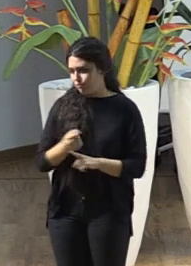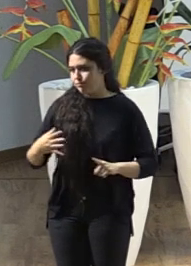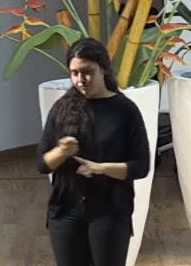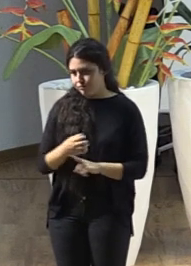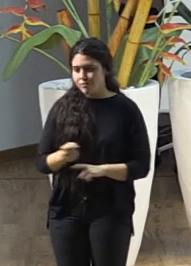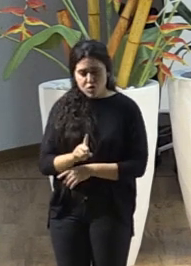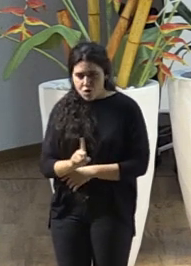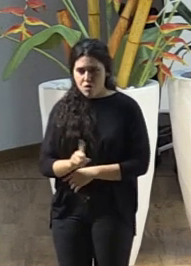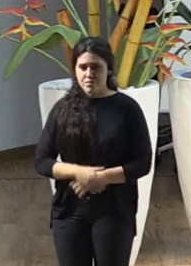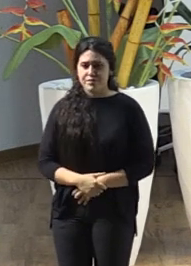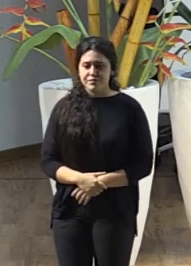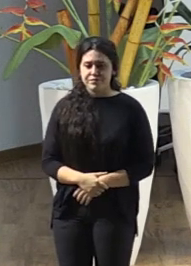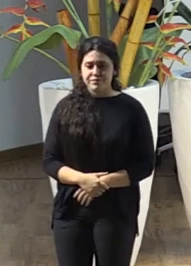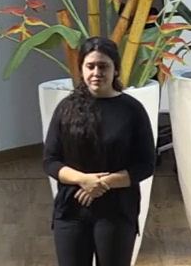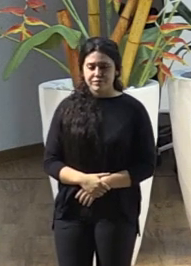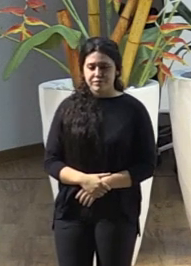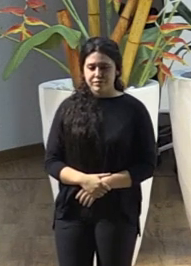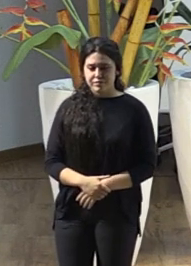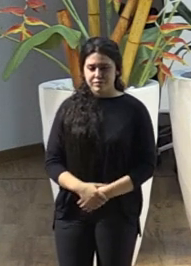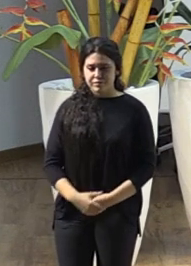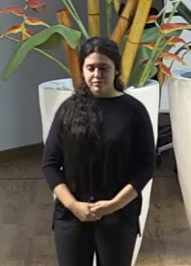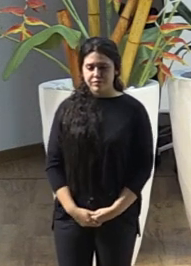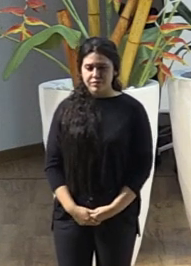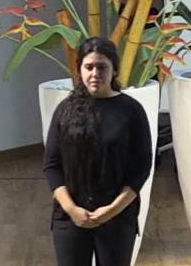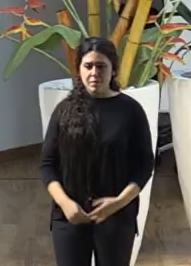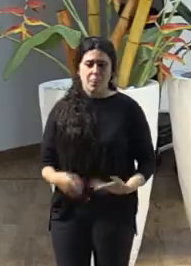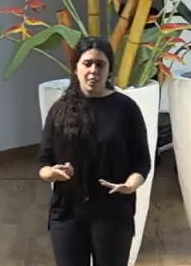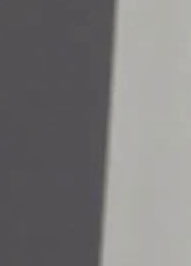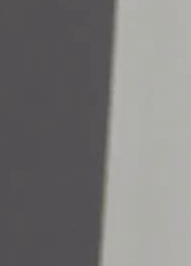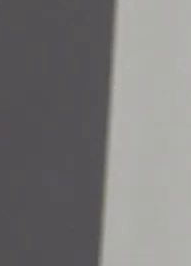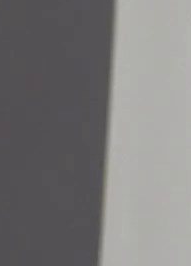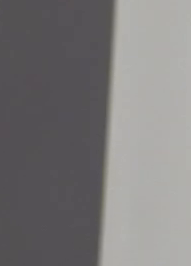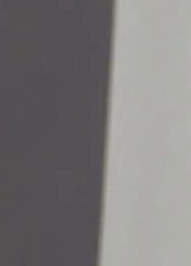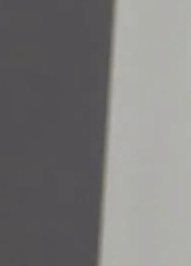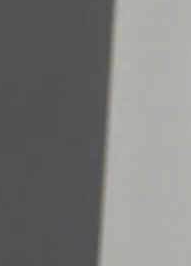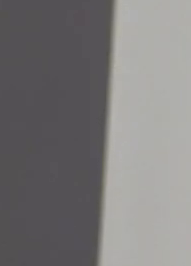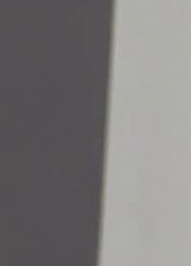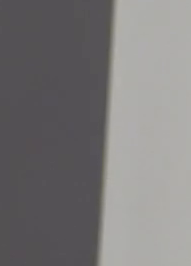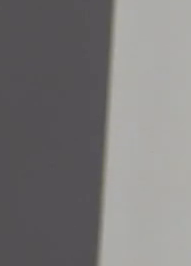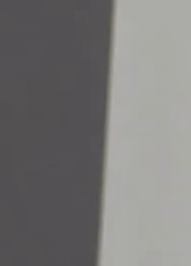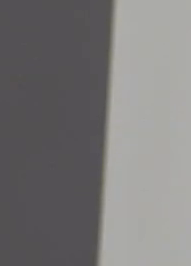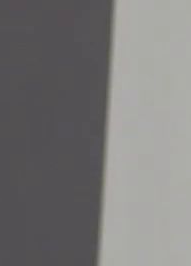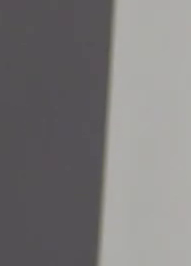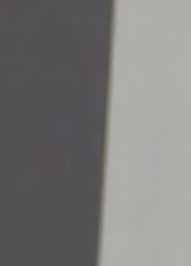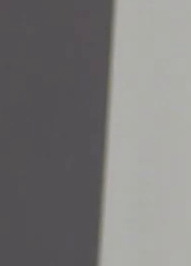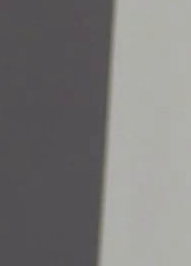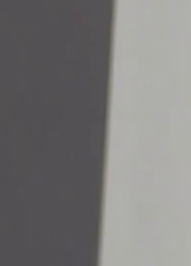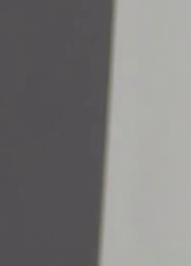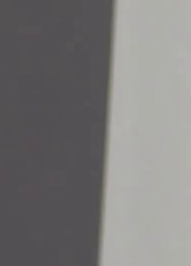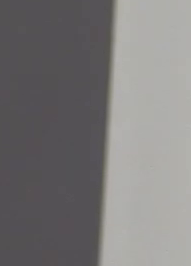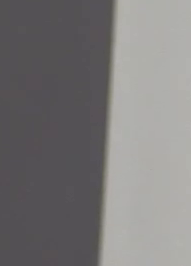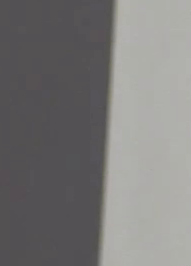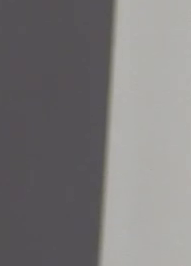No, como célula. Es decir, si yo trabajo bien en